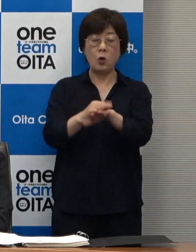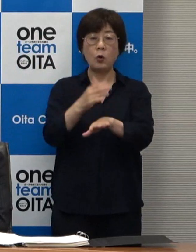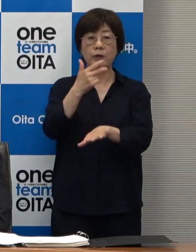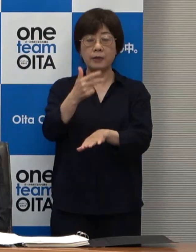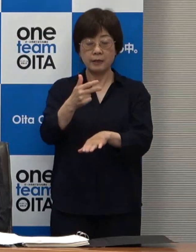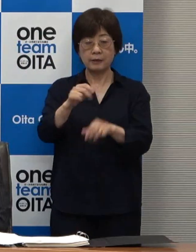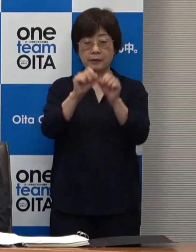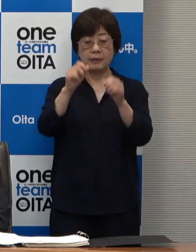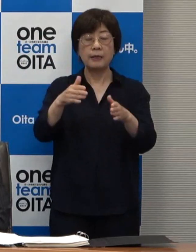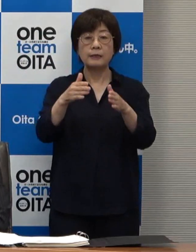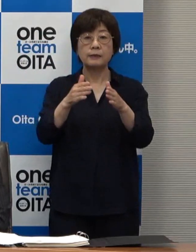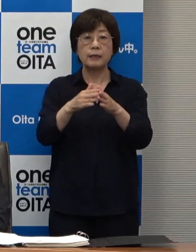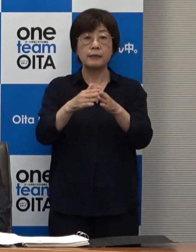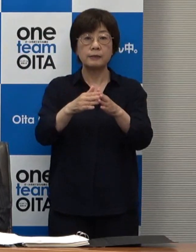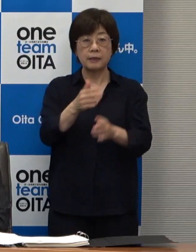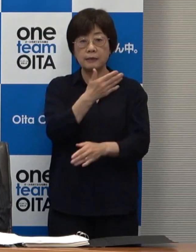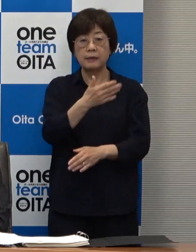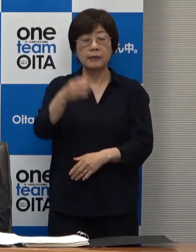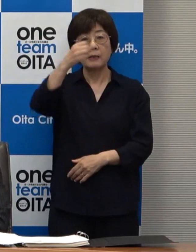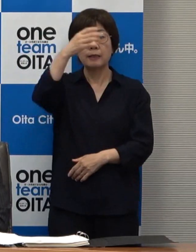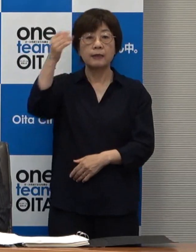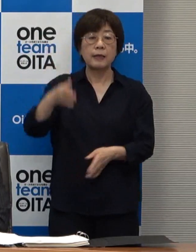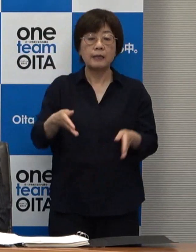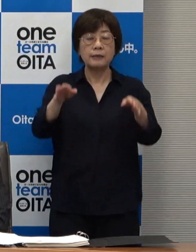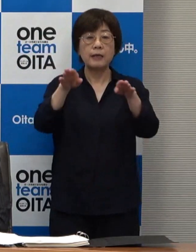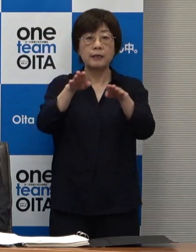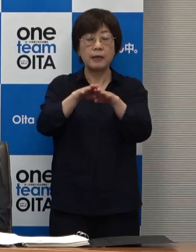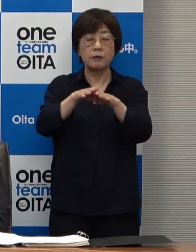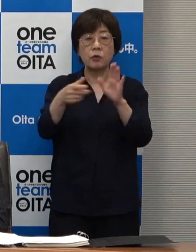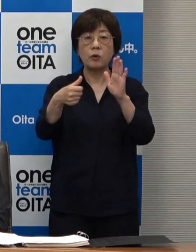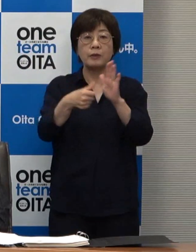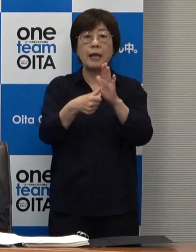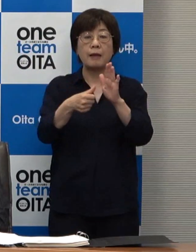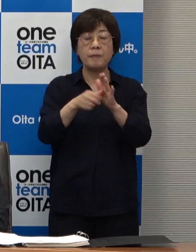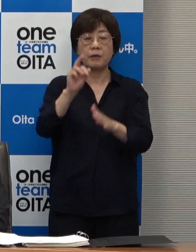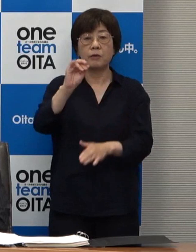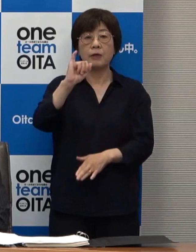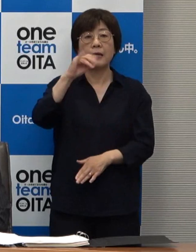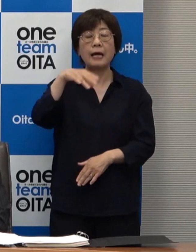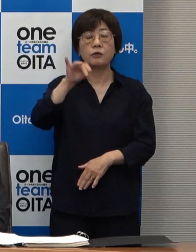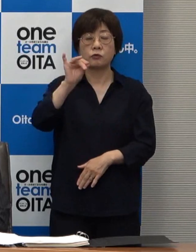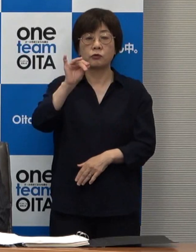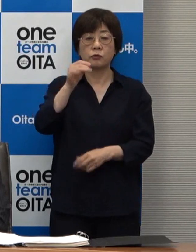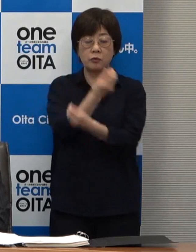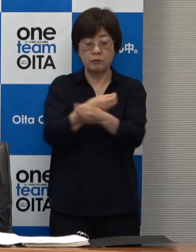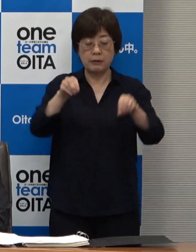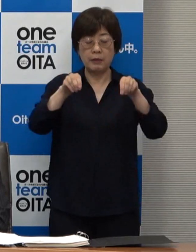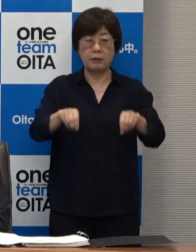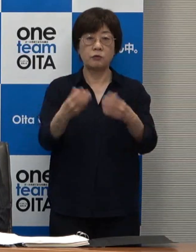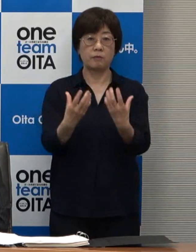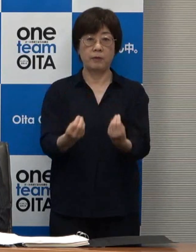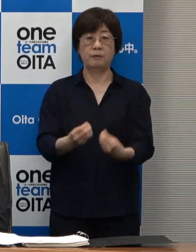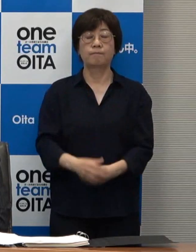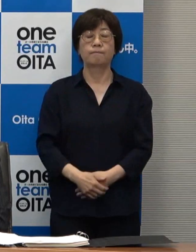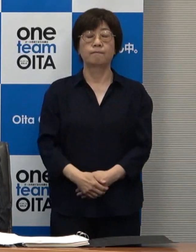崎改正館ネーミングライツの契約締結式を執り行いました。